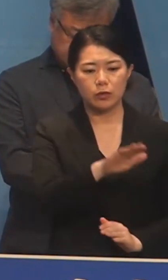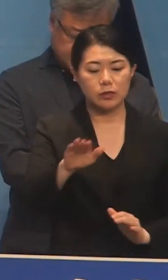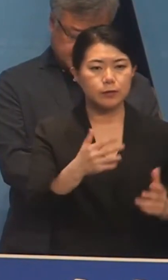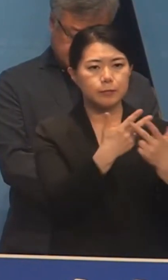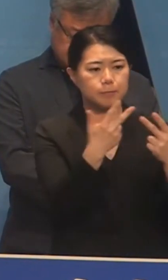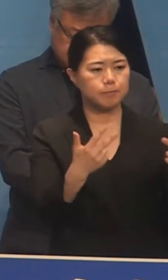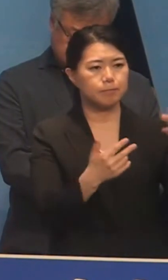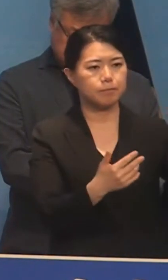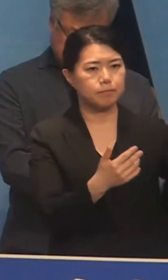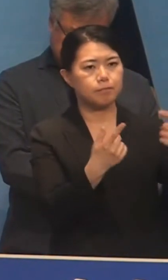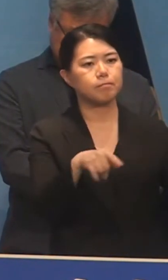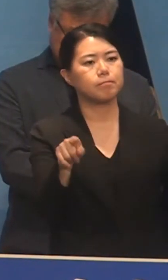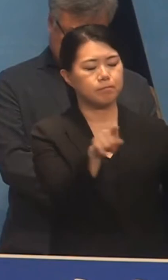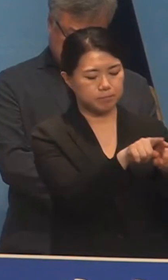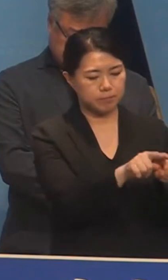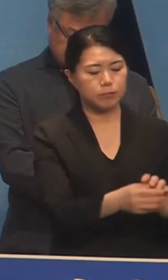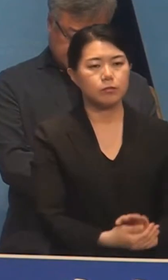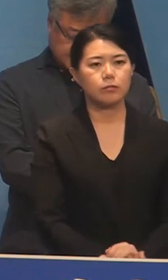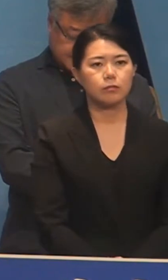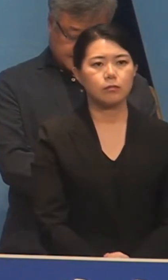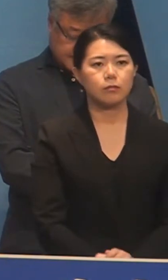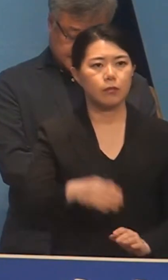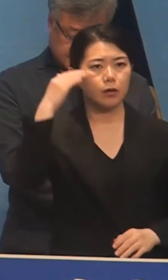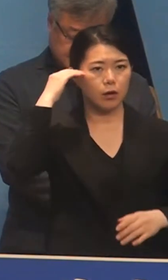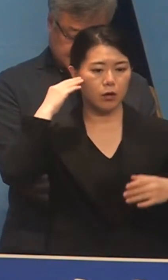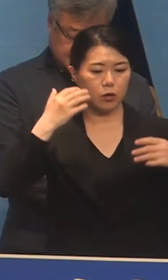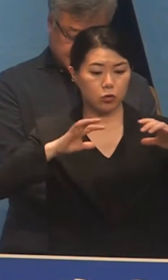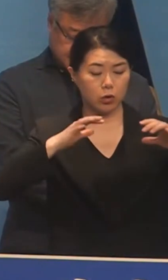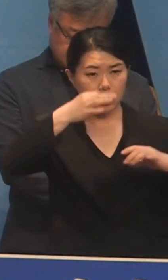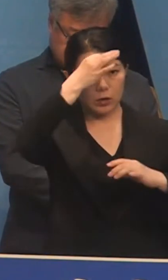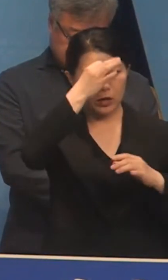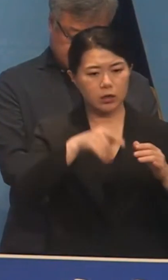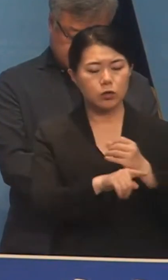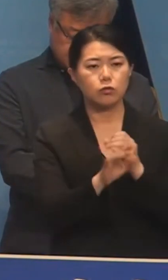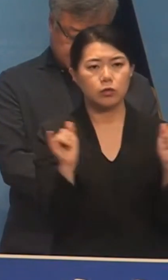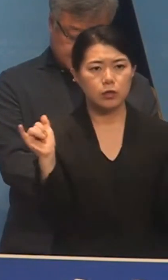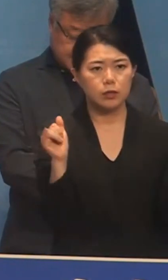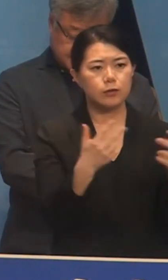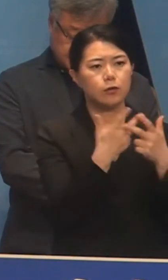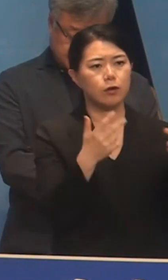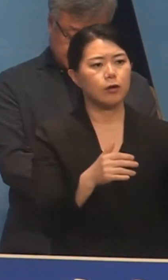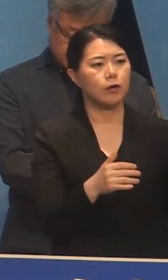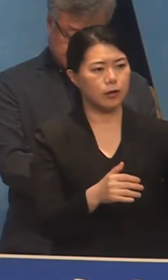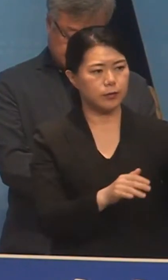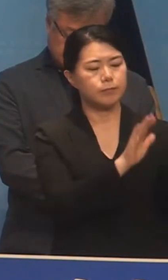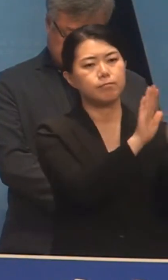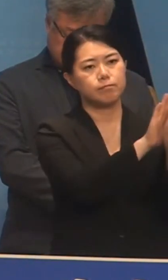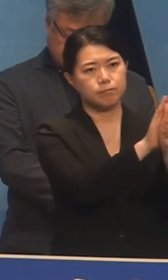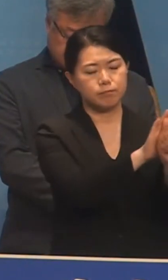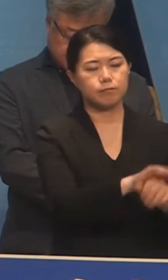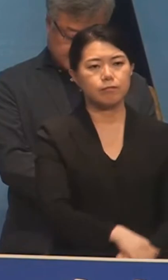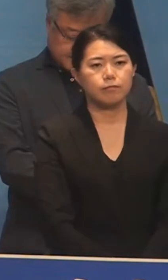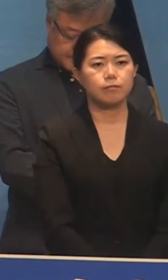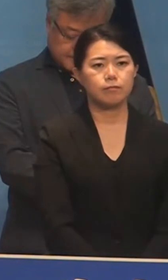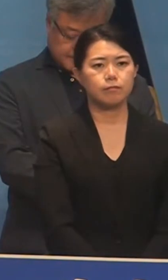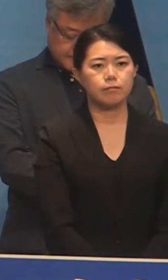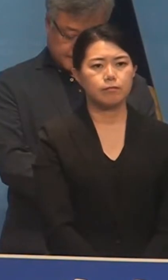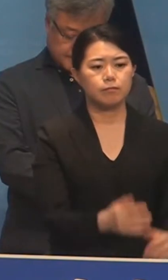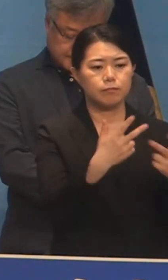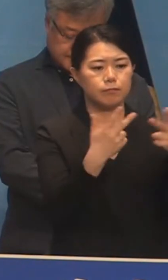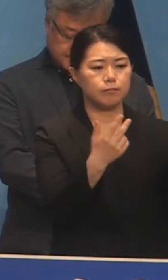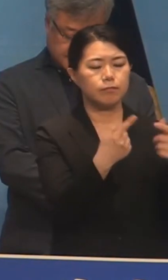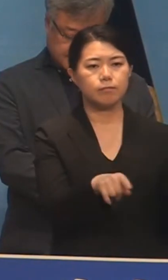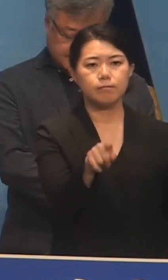이재명 후보와 함께 하겠습니다. 대한민국의 과학기술인은 이재명 후보를 지지합니다.